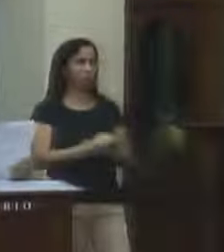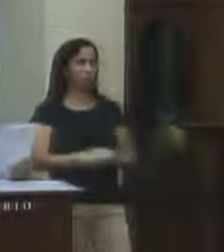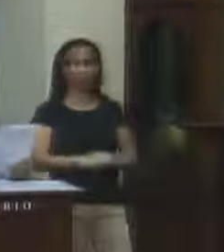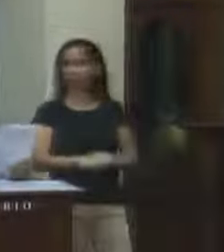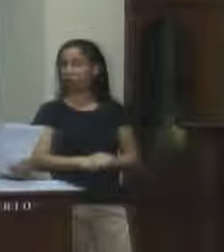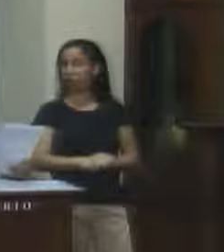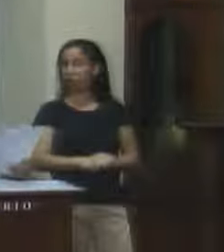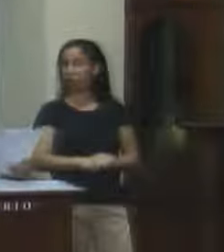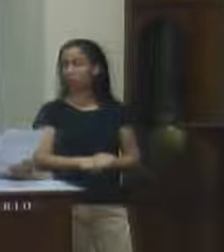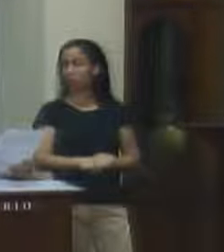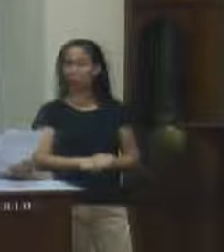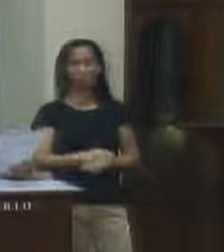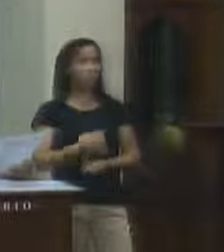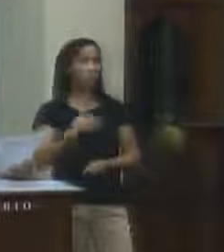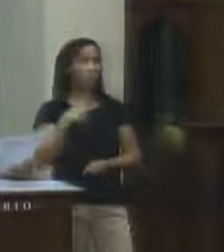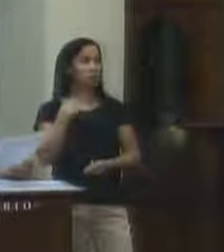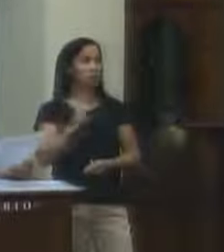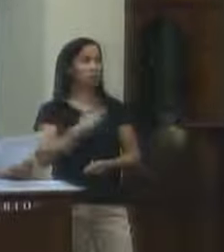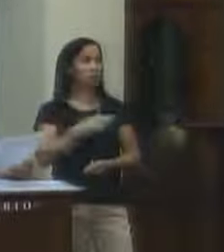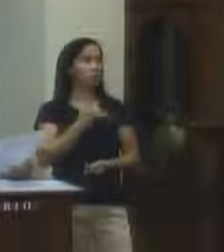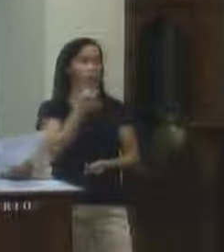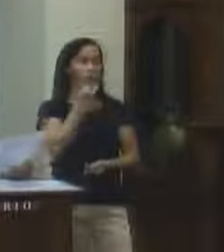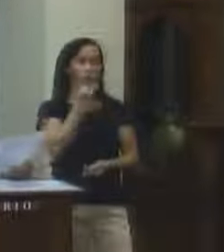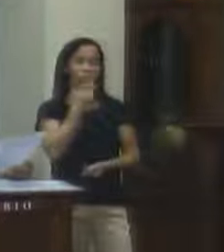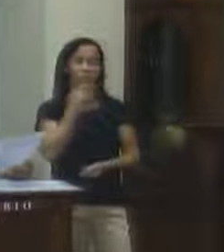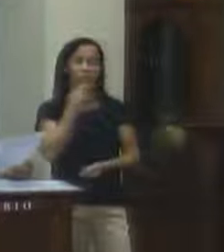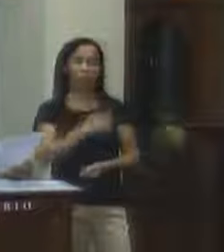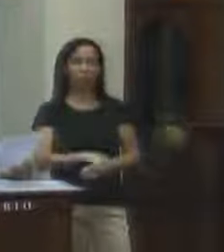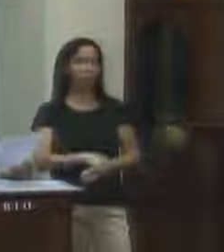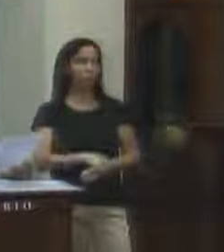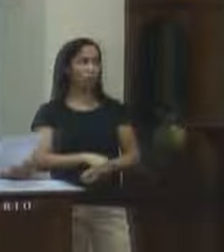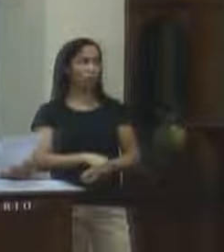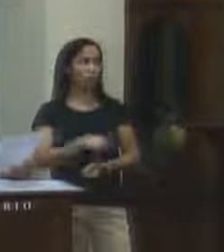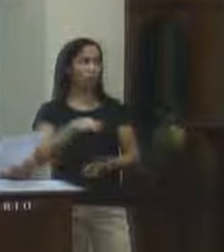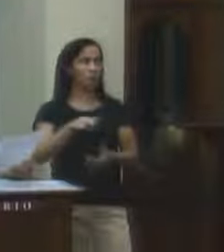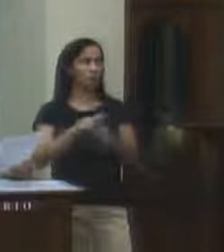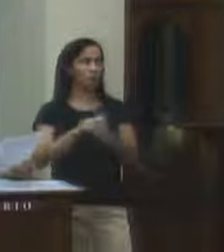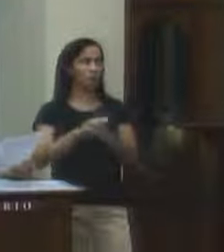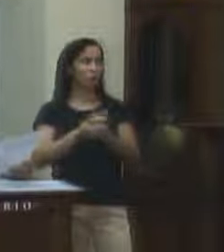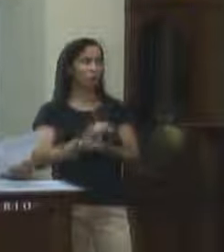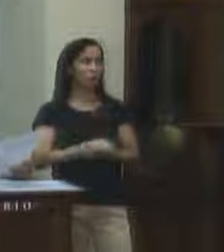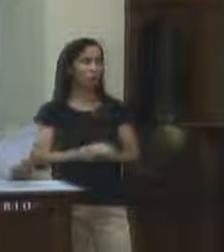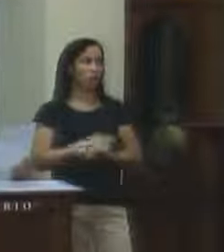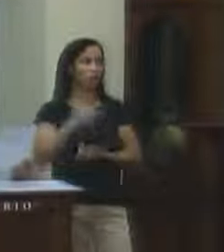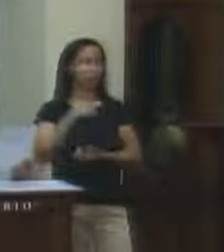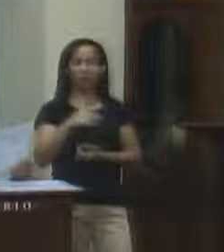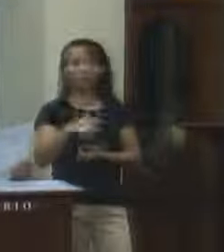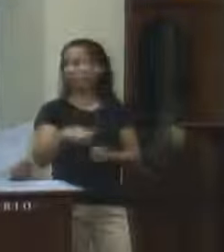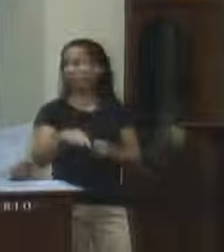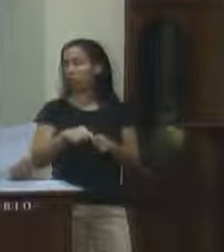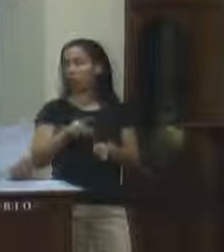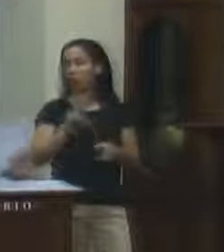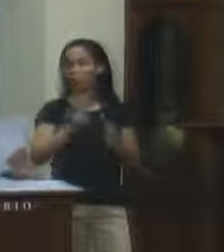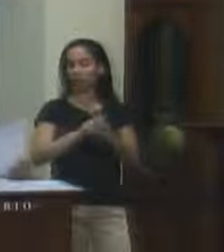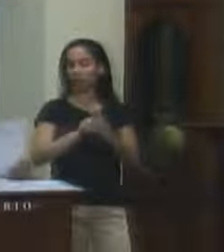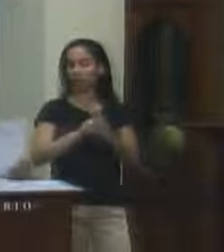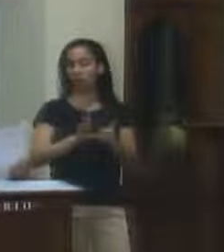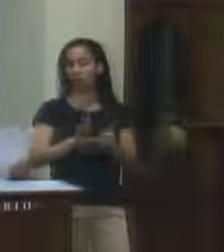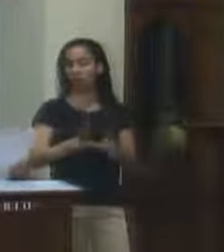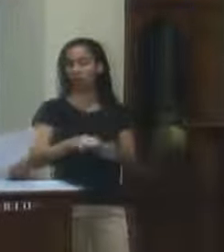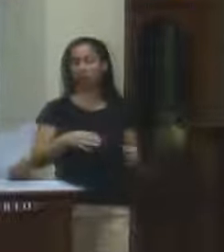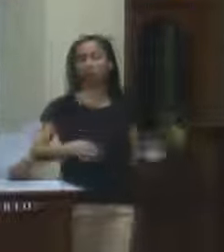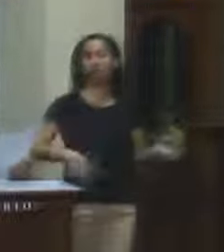nosso município, desculpa não falar, senhor vereador, para Valença é muito, mas se a gente olhar os outros municípios... Não, Valença, conservatório.